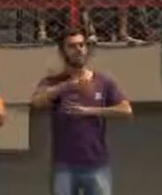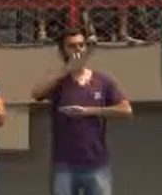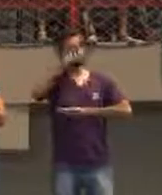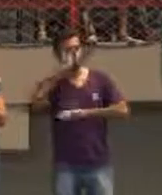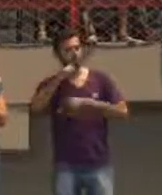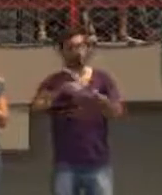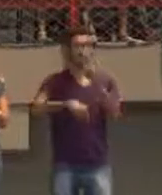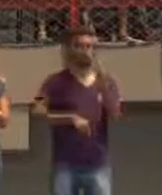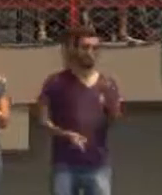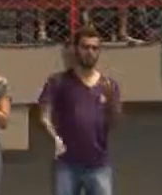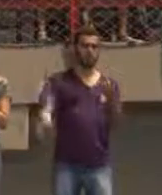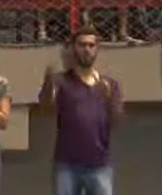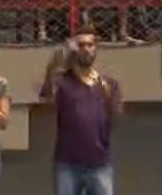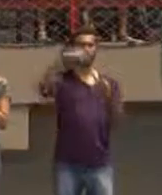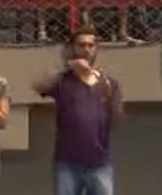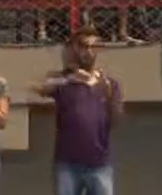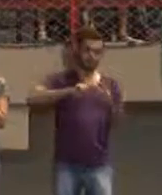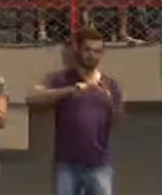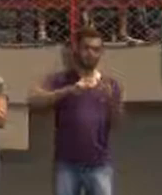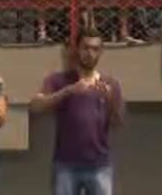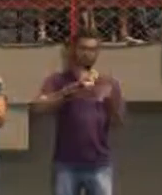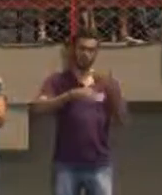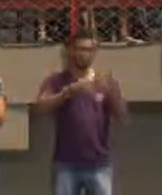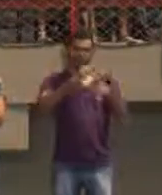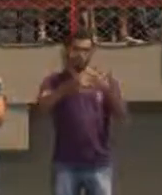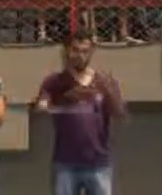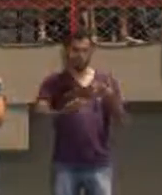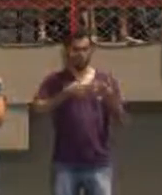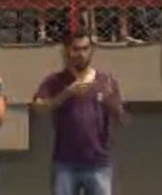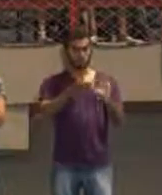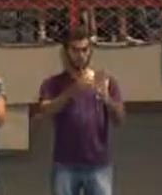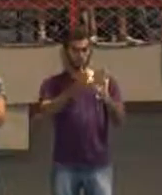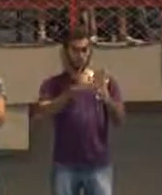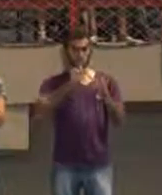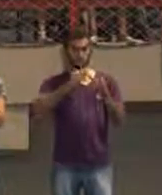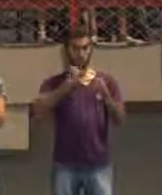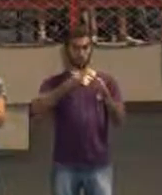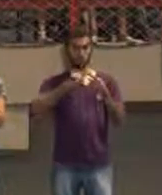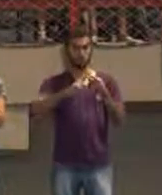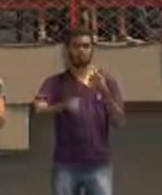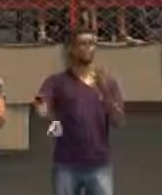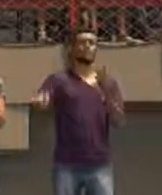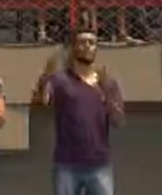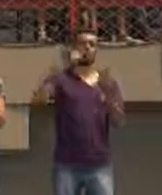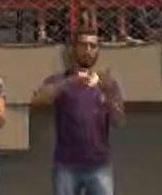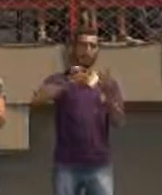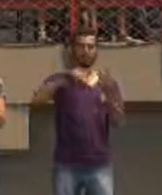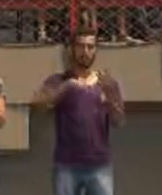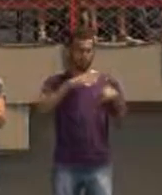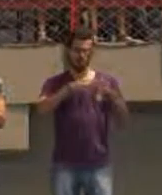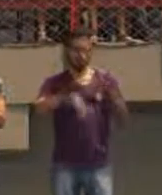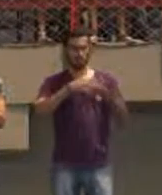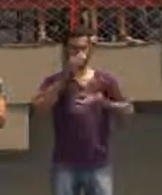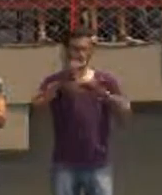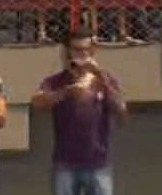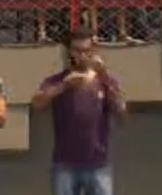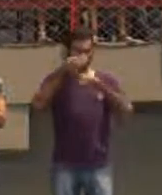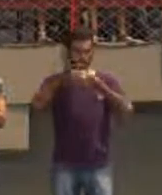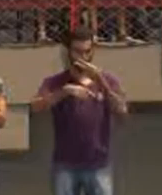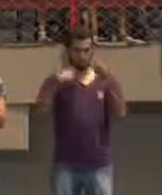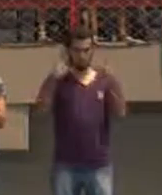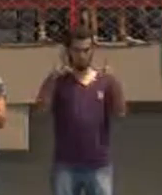2, que é o desenvolvimento da proposta, e na 3, que é o desenvolvimento da argumentação. Tá entendido?